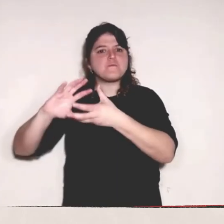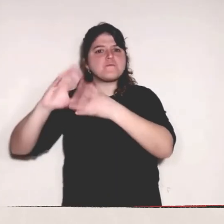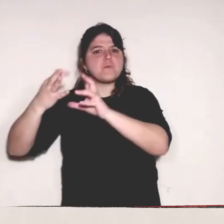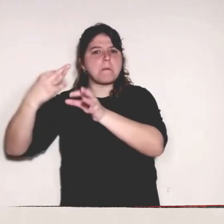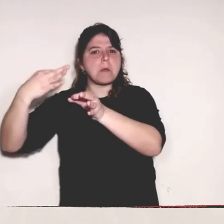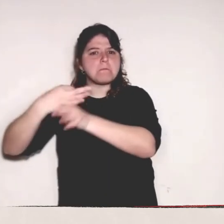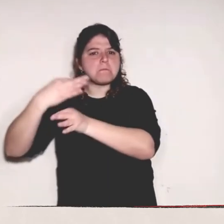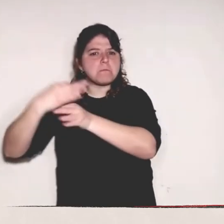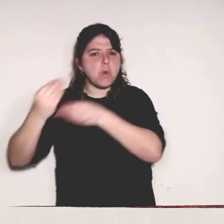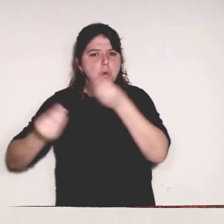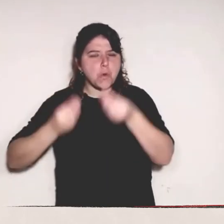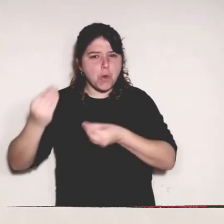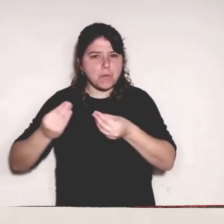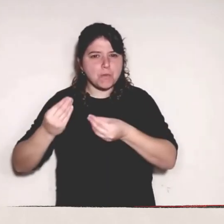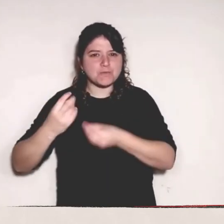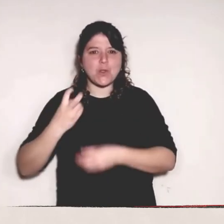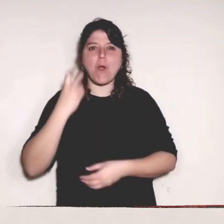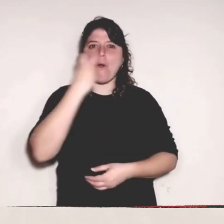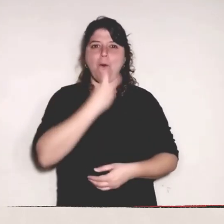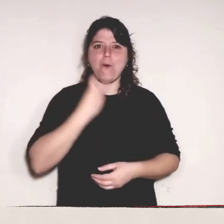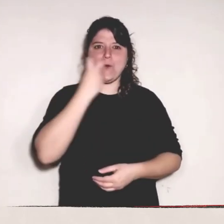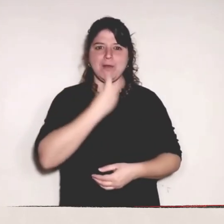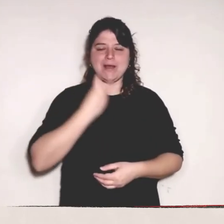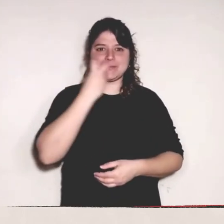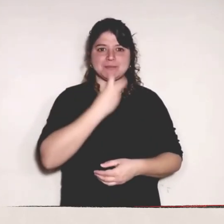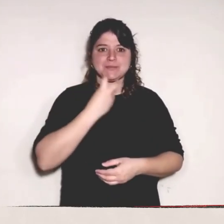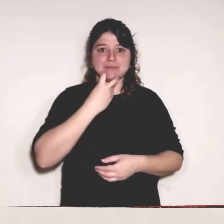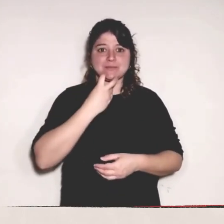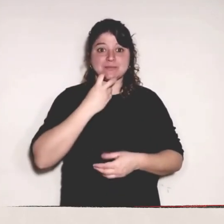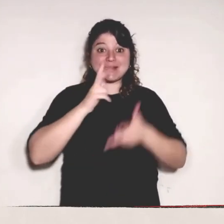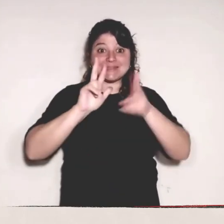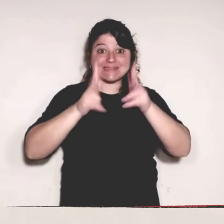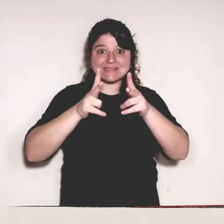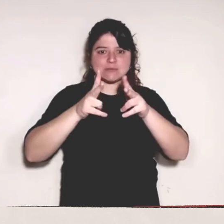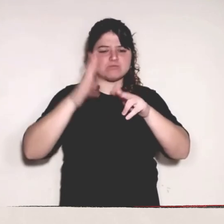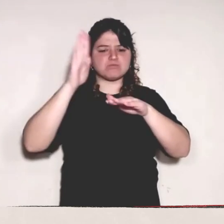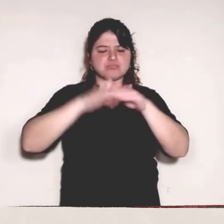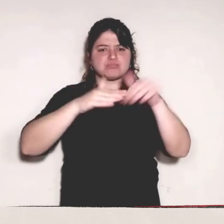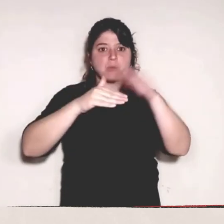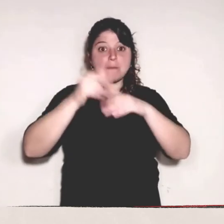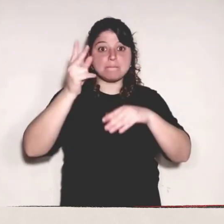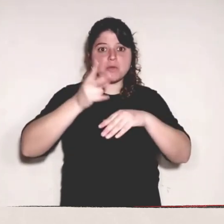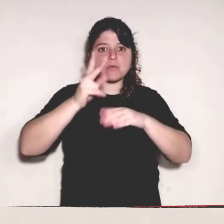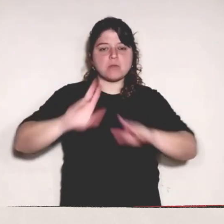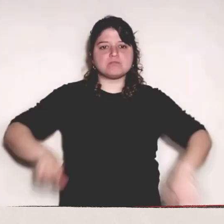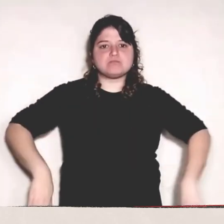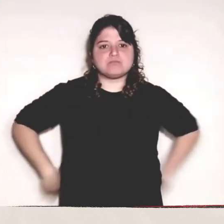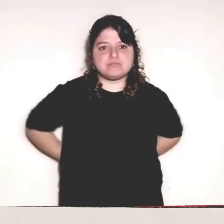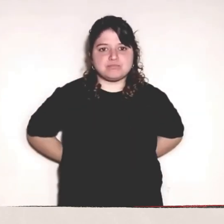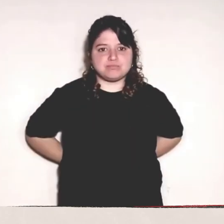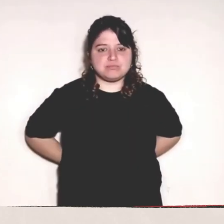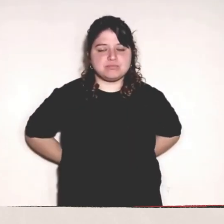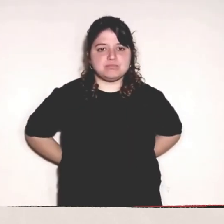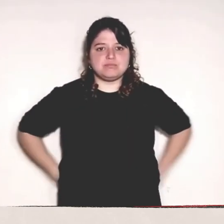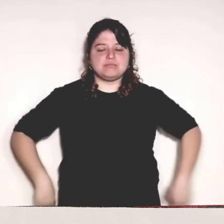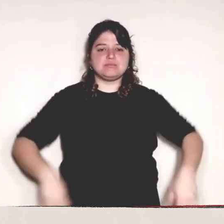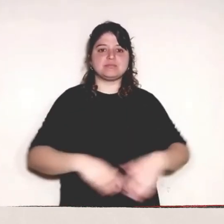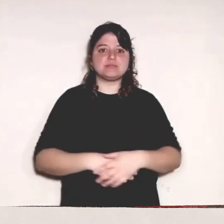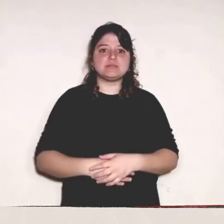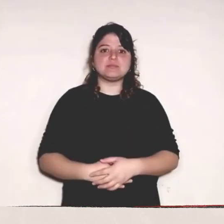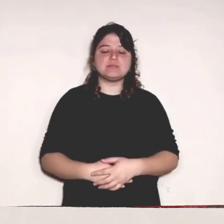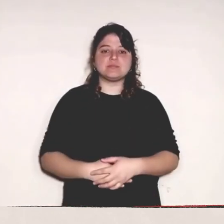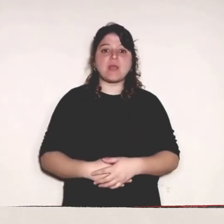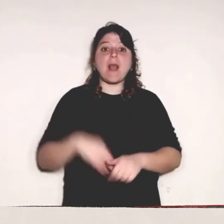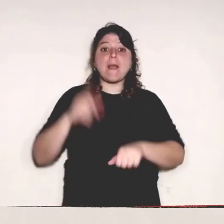con una metodología de enseñanza ahora lista y en donde el uso de la lengua de señas estaba totalmente